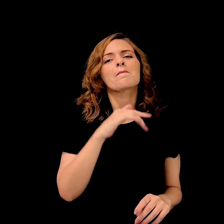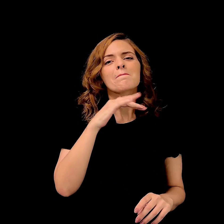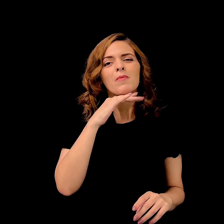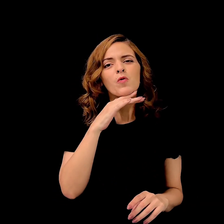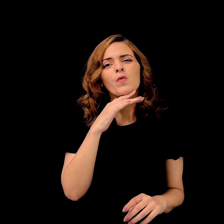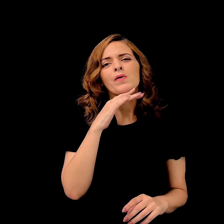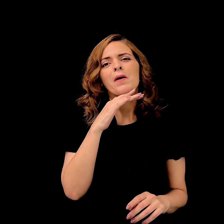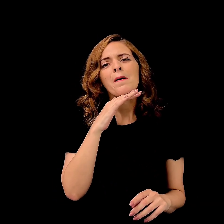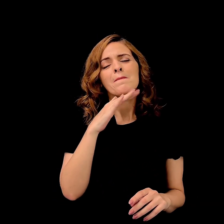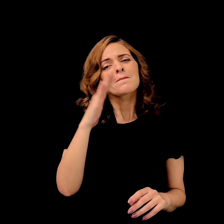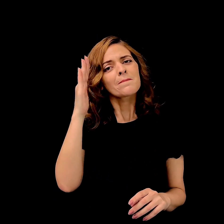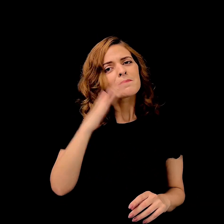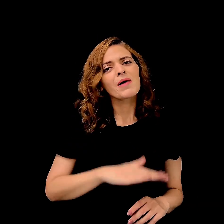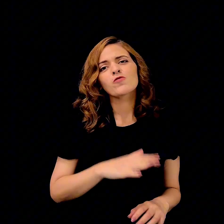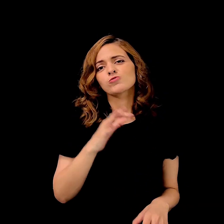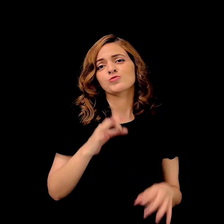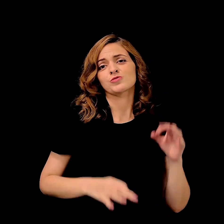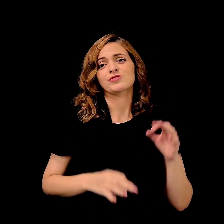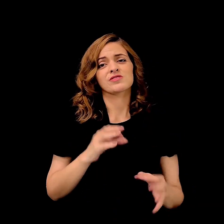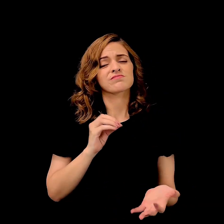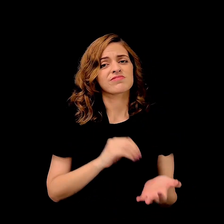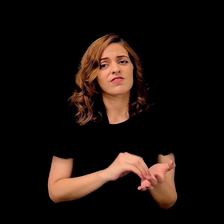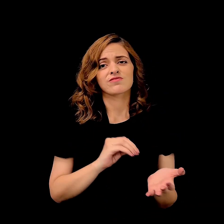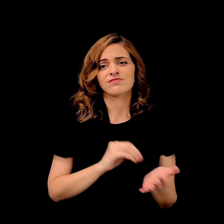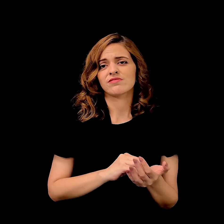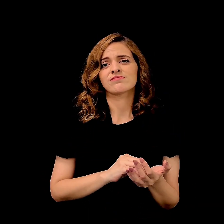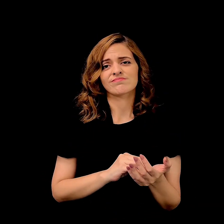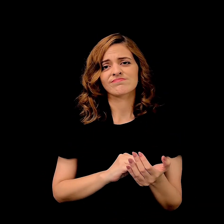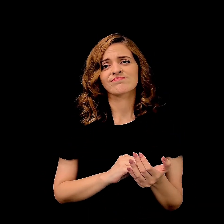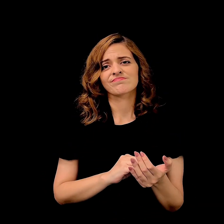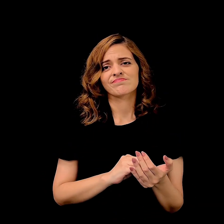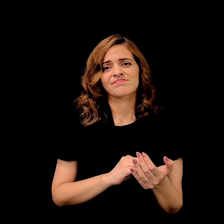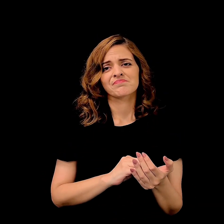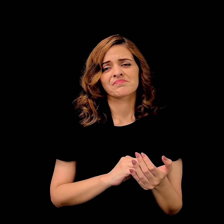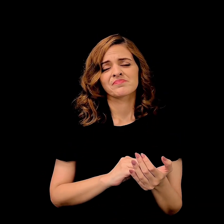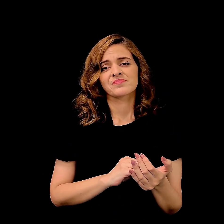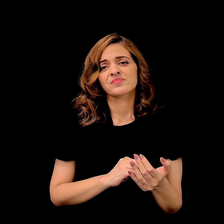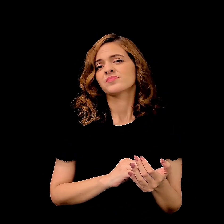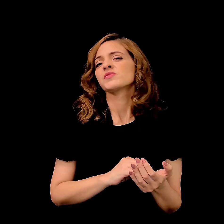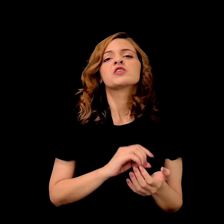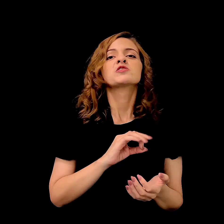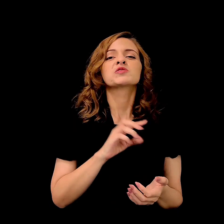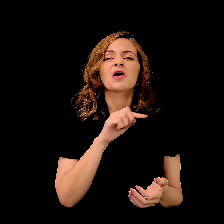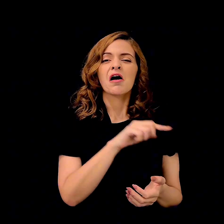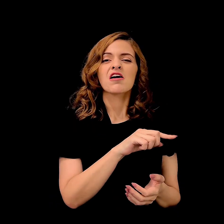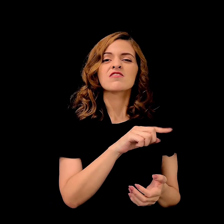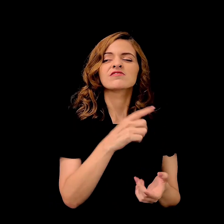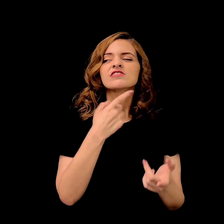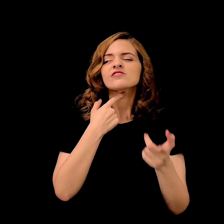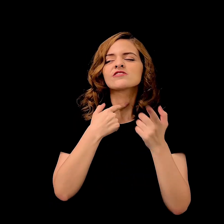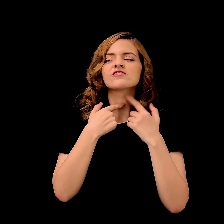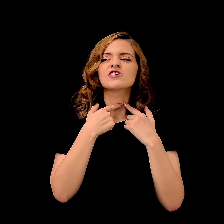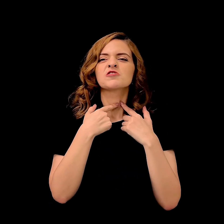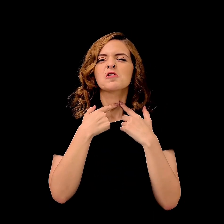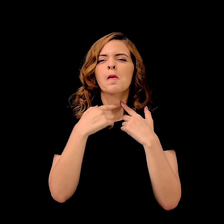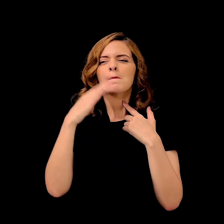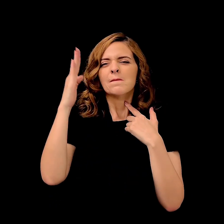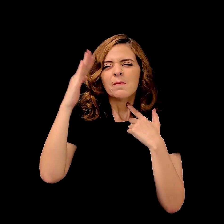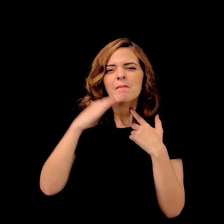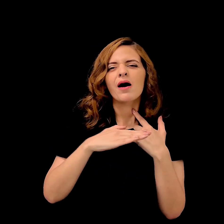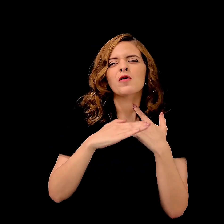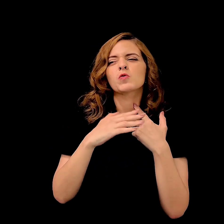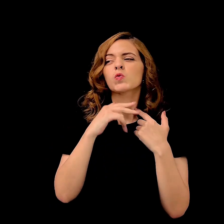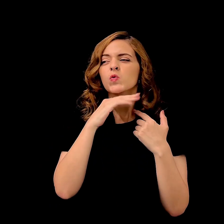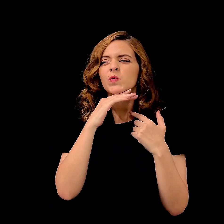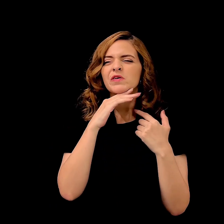perverso, injusto, esse mundo que só quer o mal da gente. Essa é a realidade, porque é